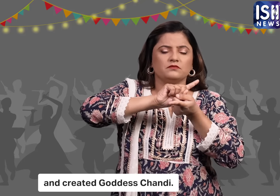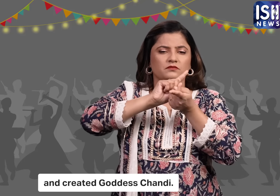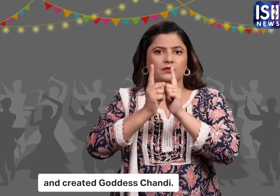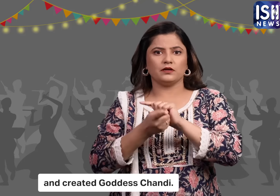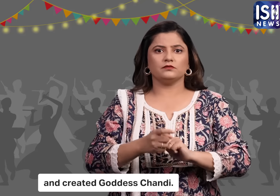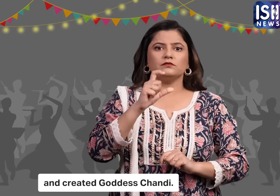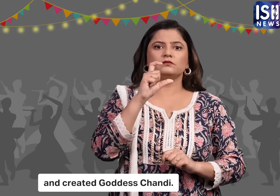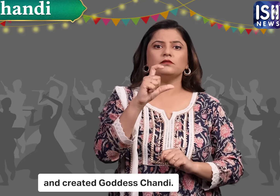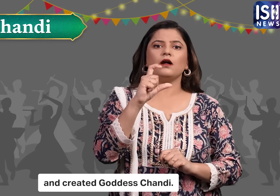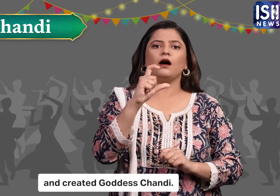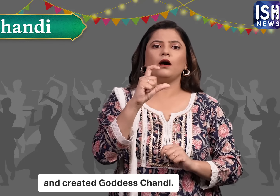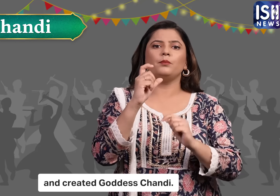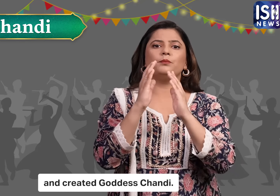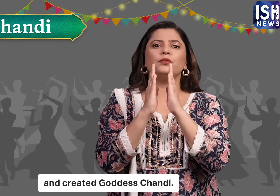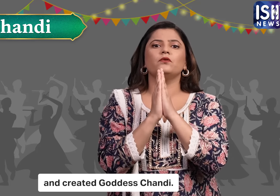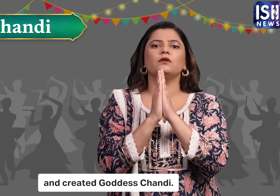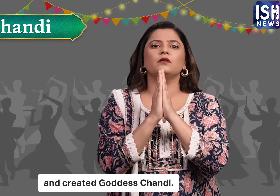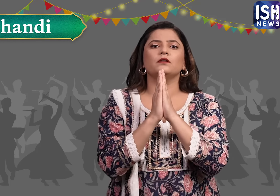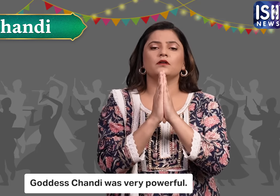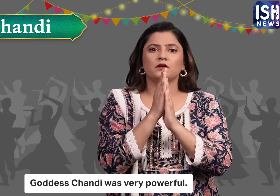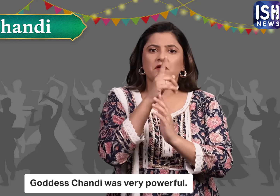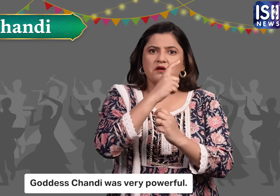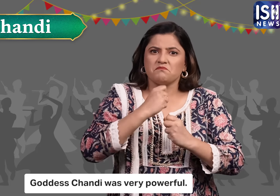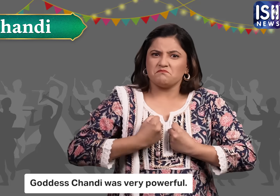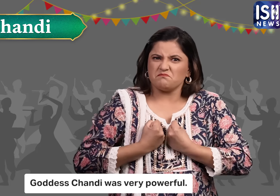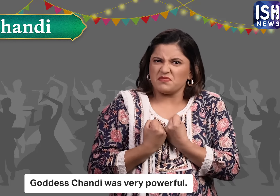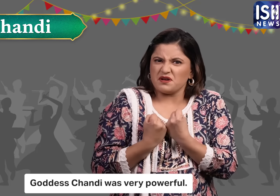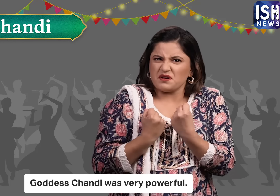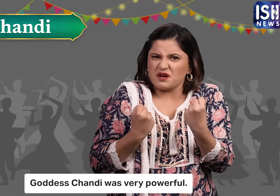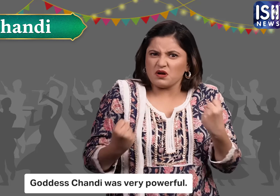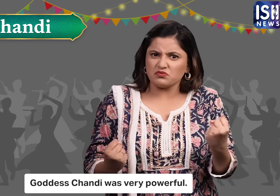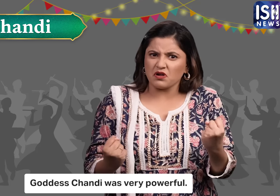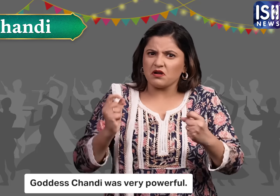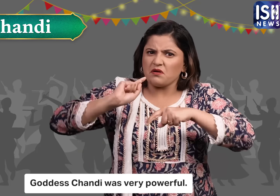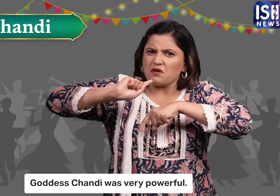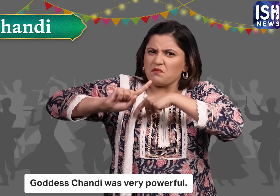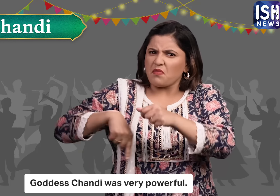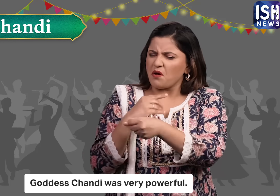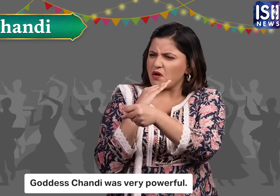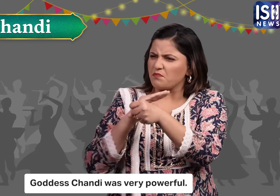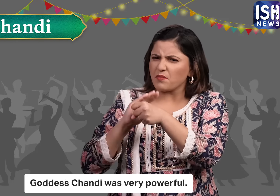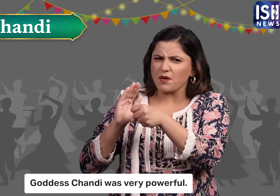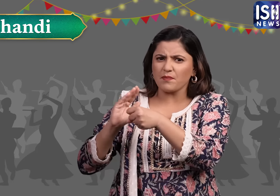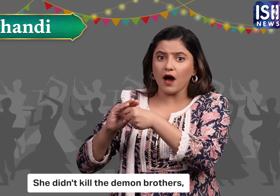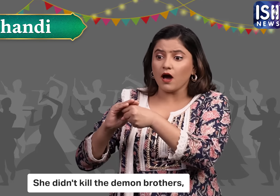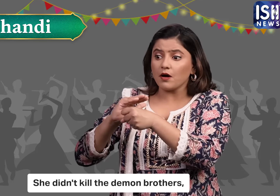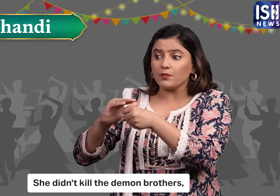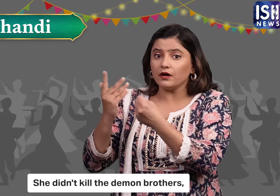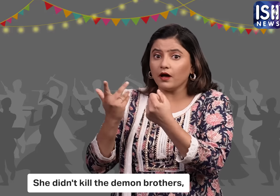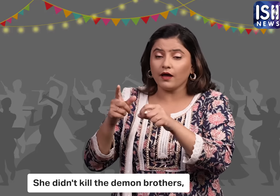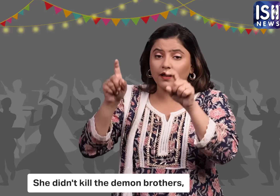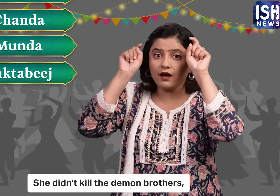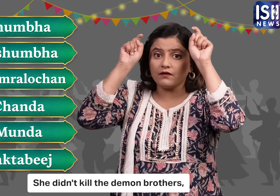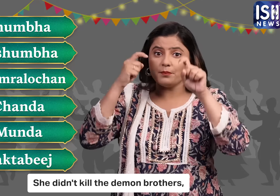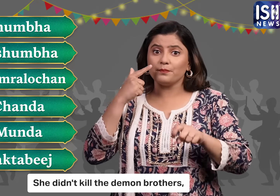का निर्माण किया। देवी चंडी अत्यंत शक्तिशाली थी। उसने राक्षस भाइयों को